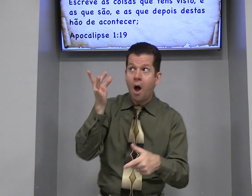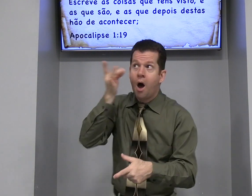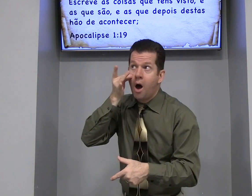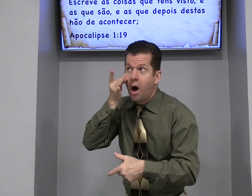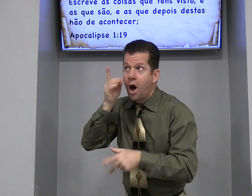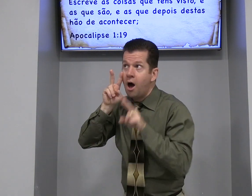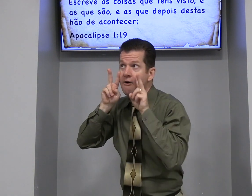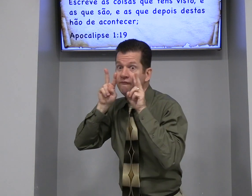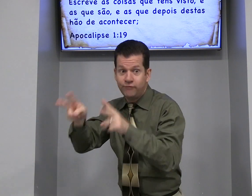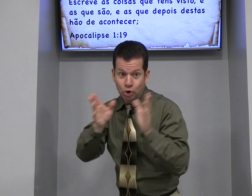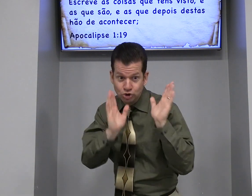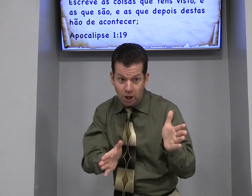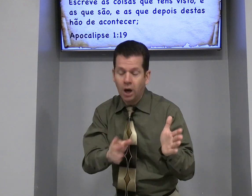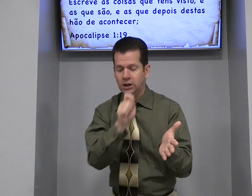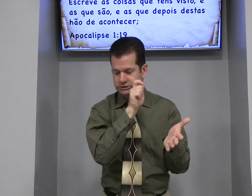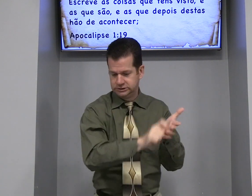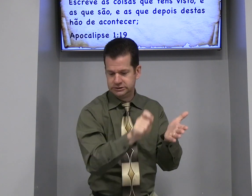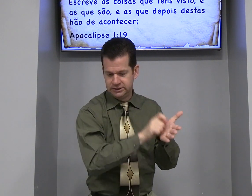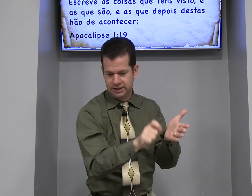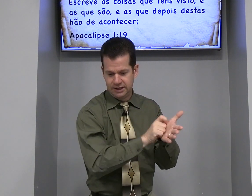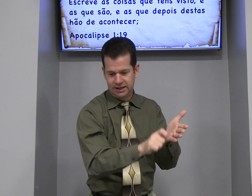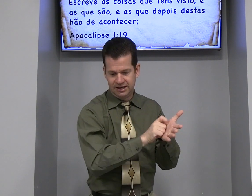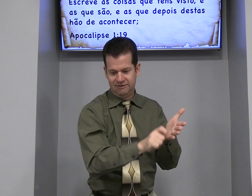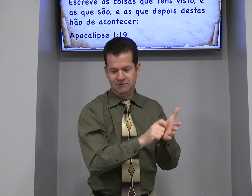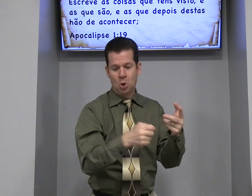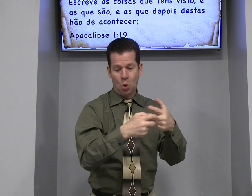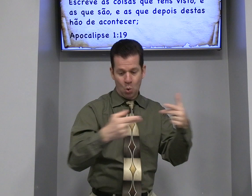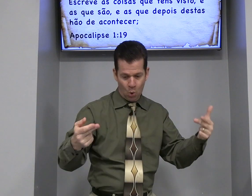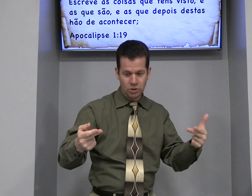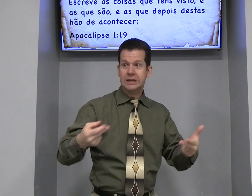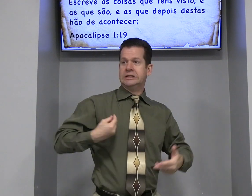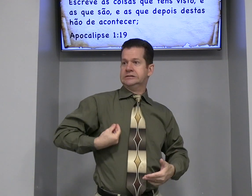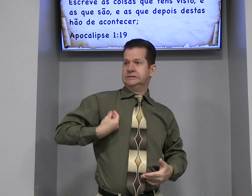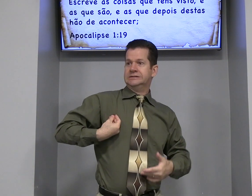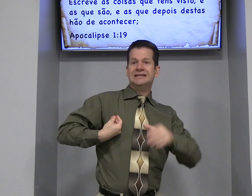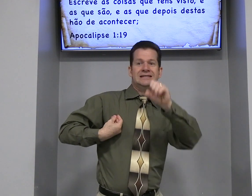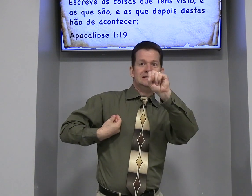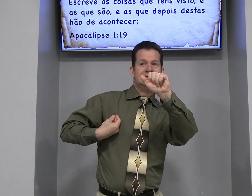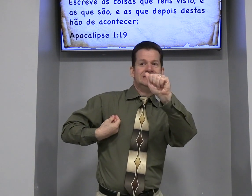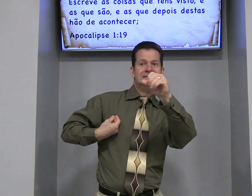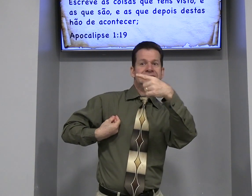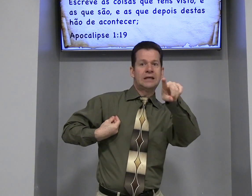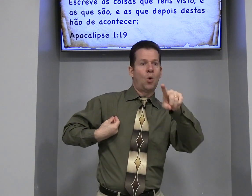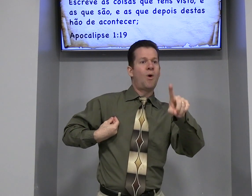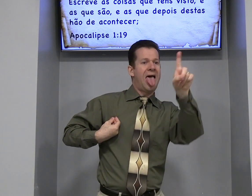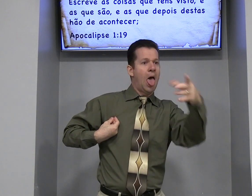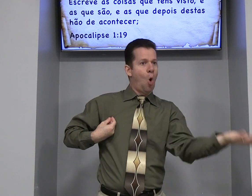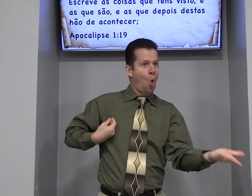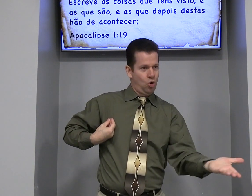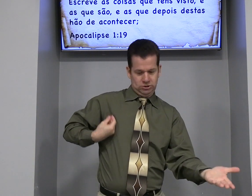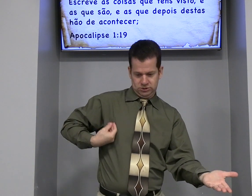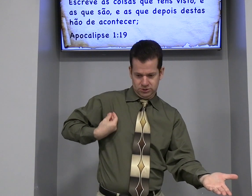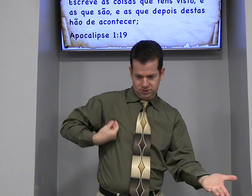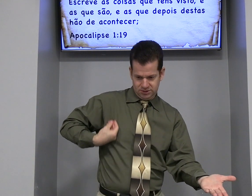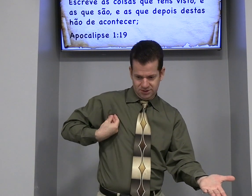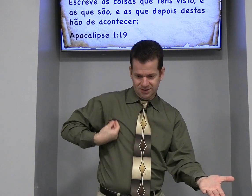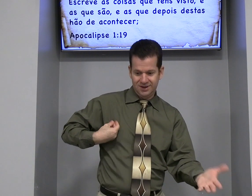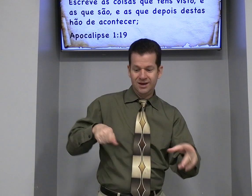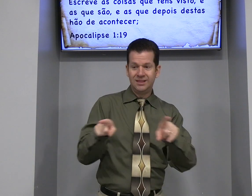Deus mandou João escrever as coisas que tens visto, e as que são, e as que